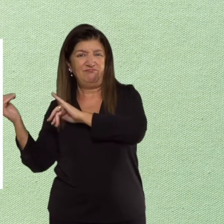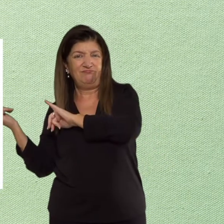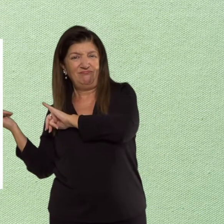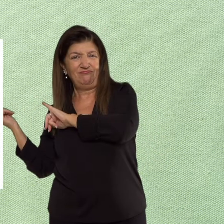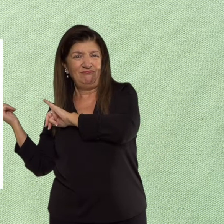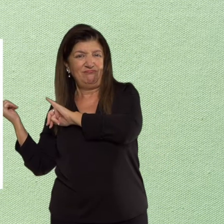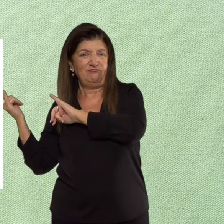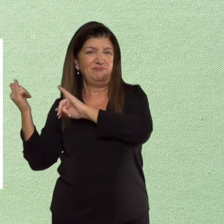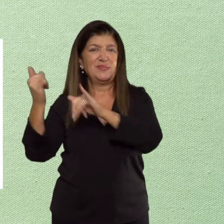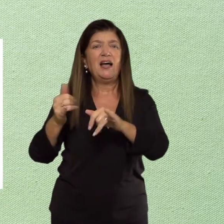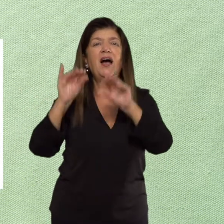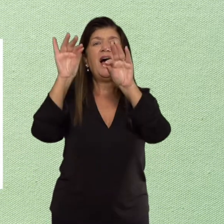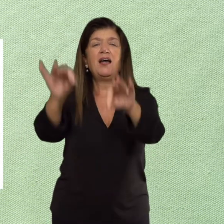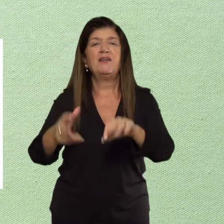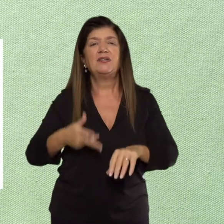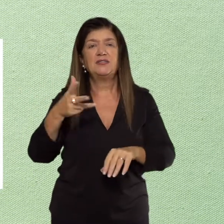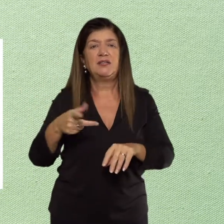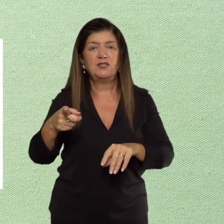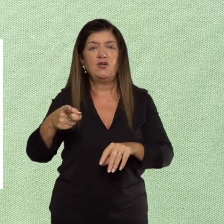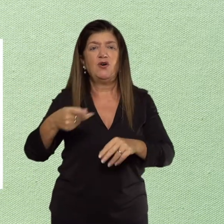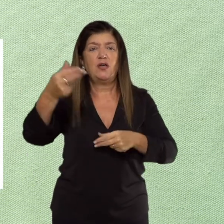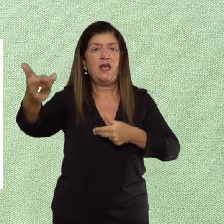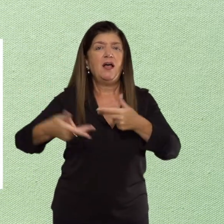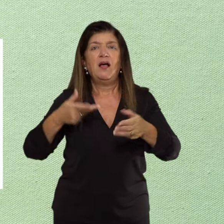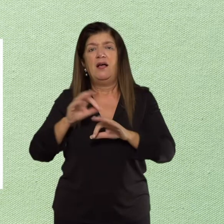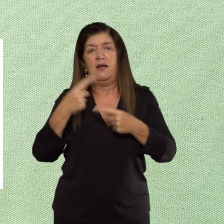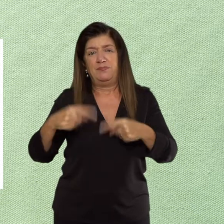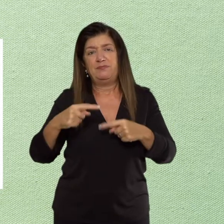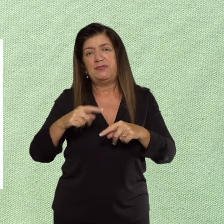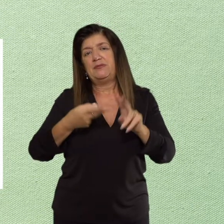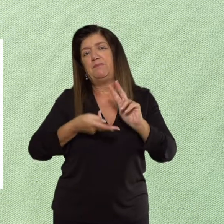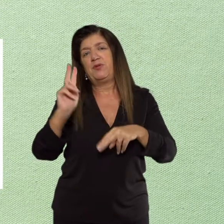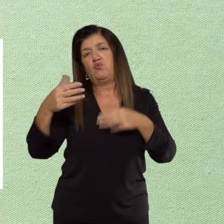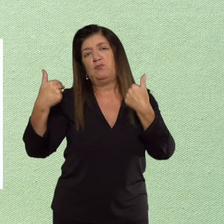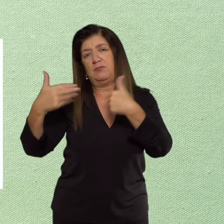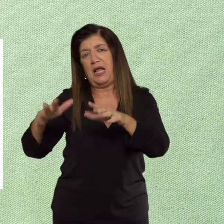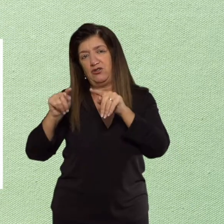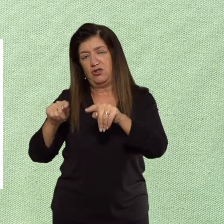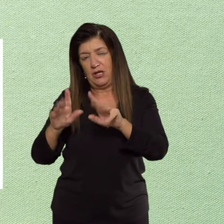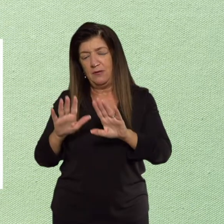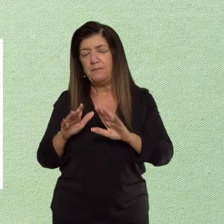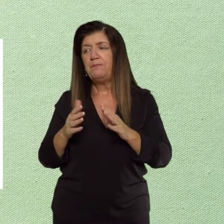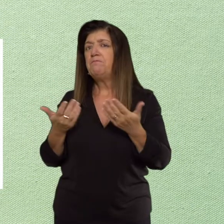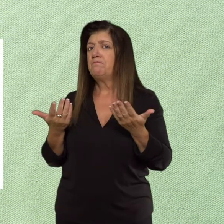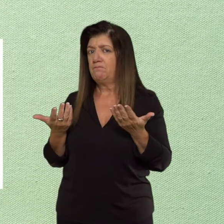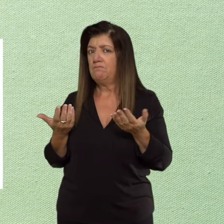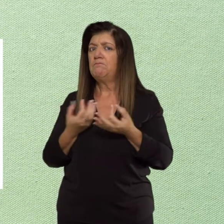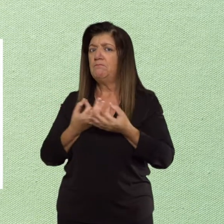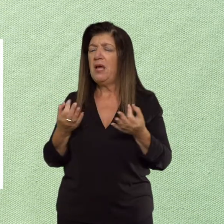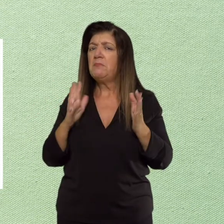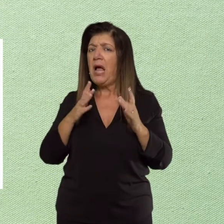di mobilità ad interscambio per fare l'ultimo miglio. Certo, ma Potrebbe essere una soluzione